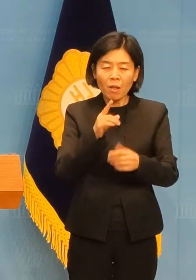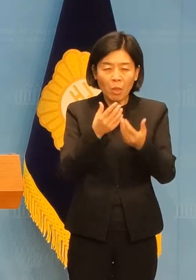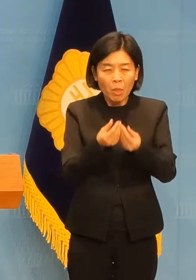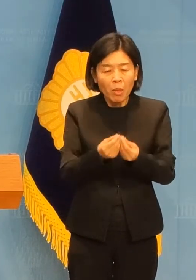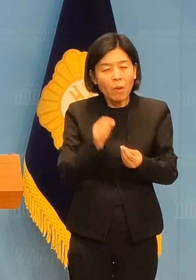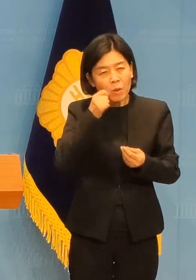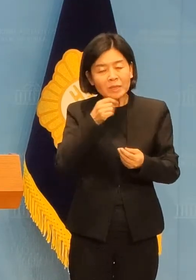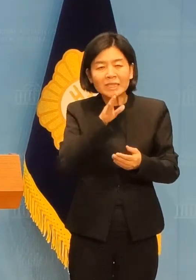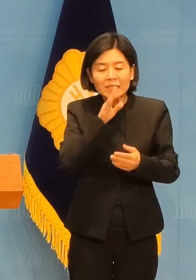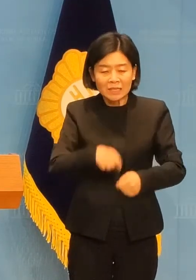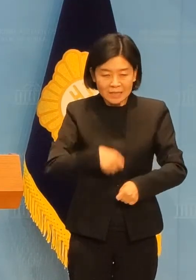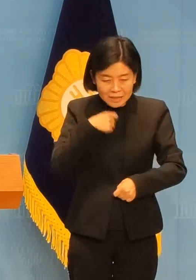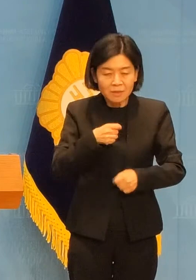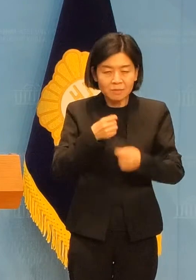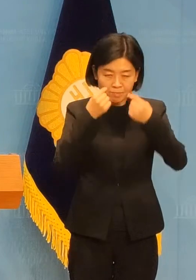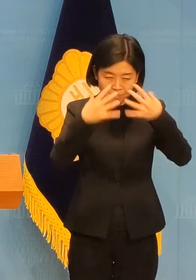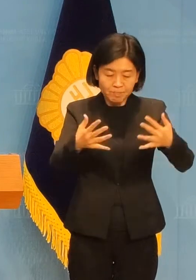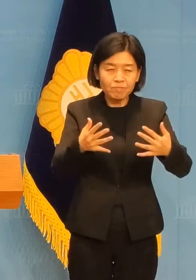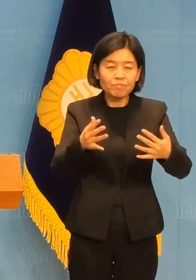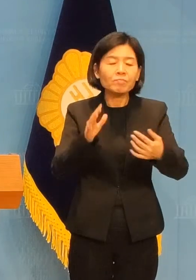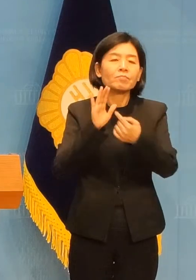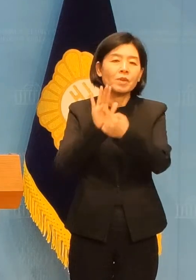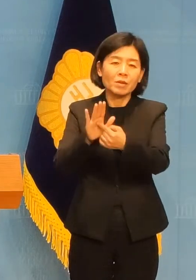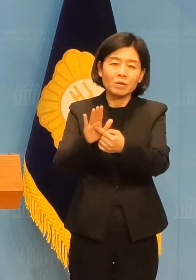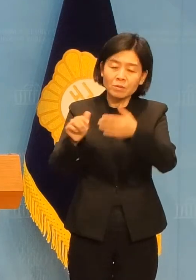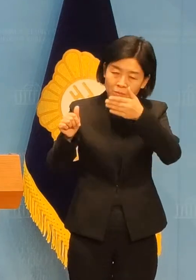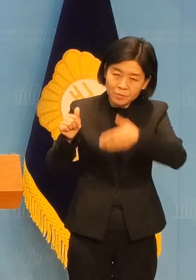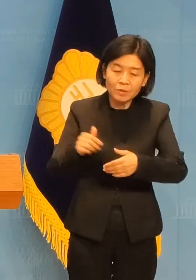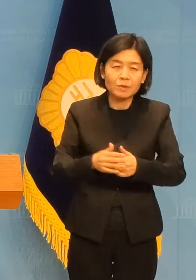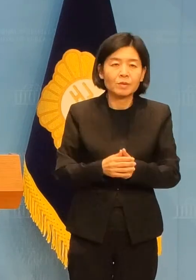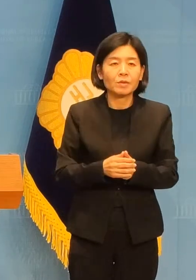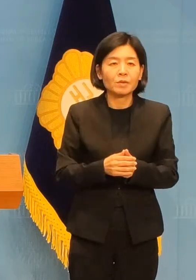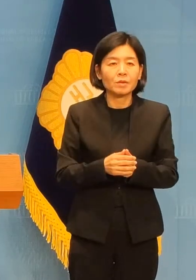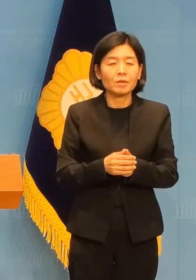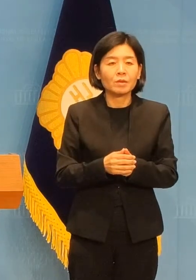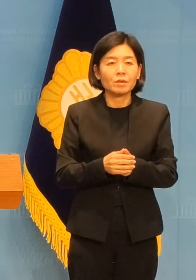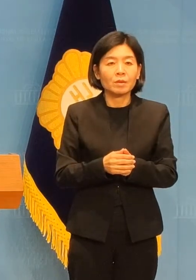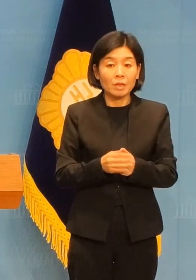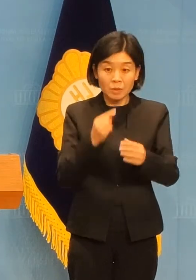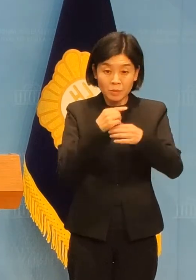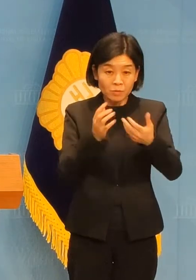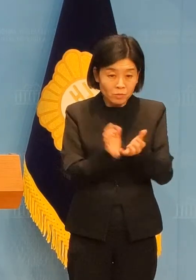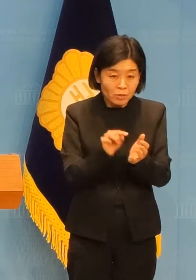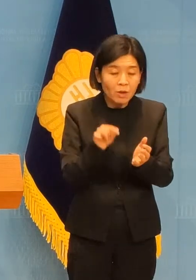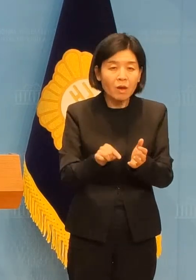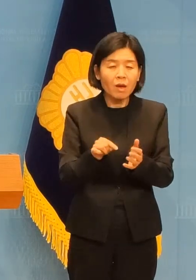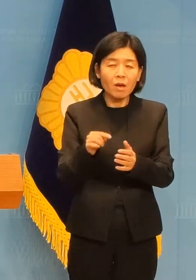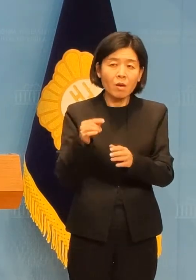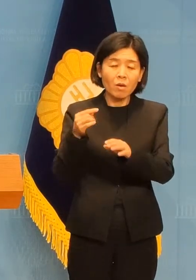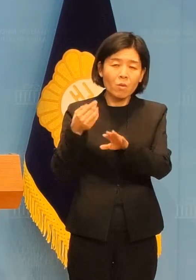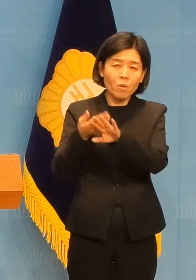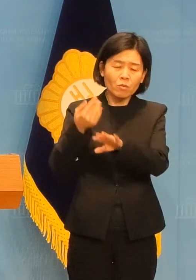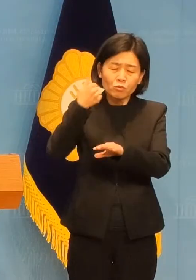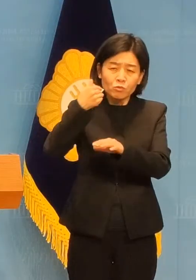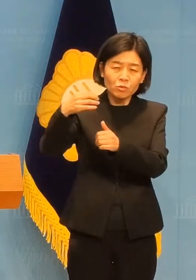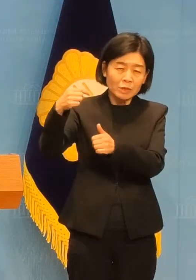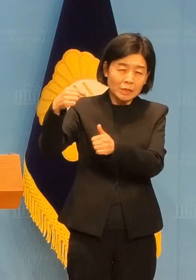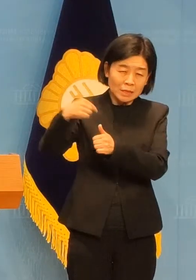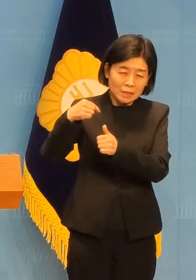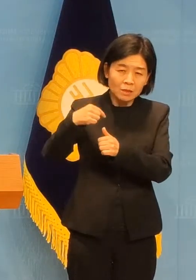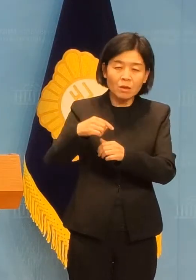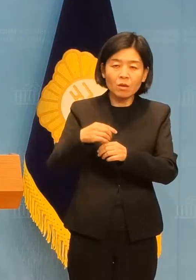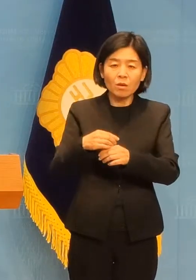실체적 진실을 명명백백히 밝혀야 합니다. 그러나 민주당은 외압의 실체를